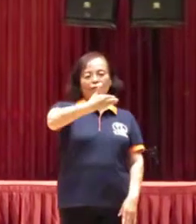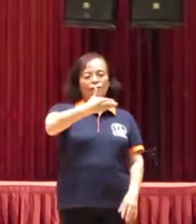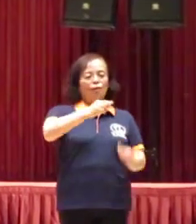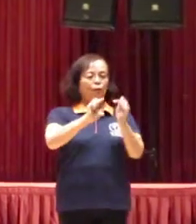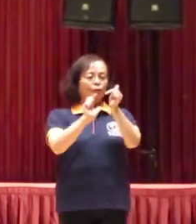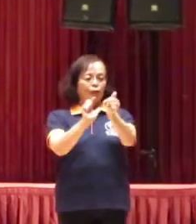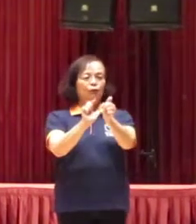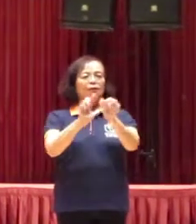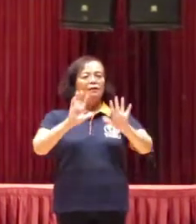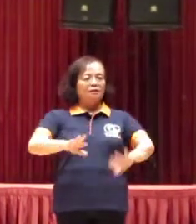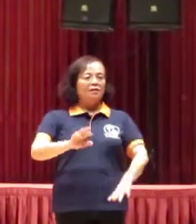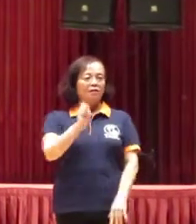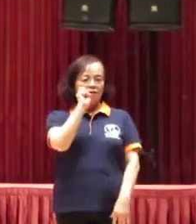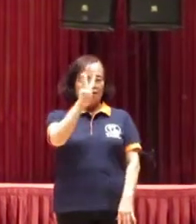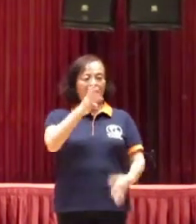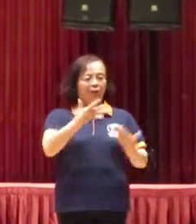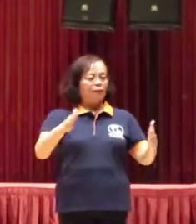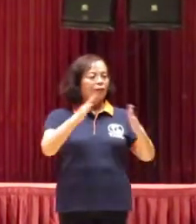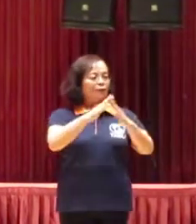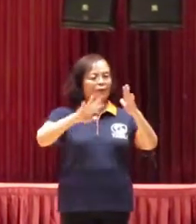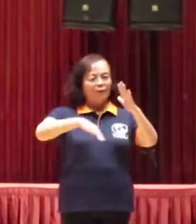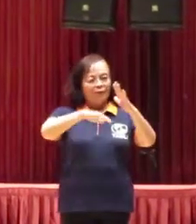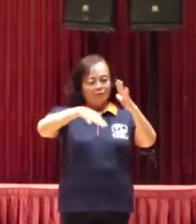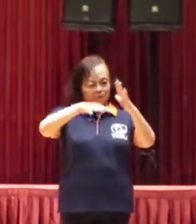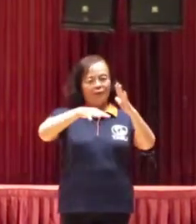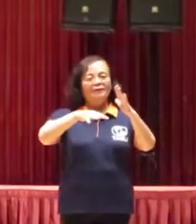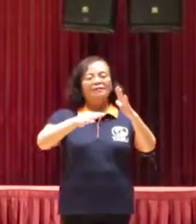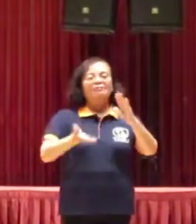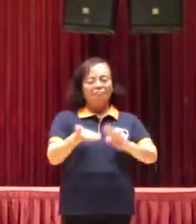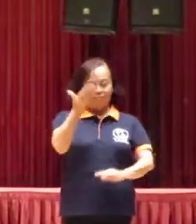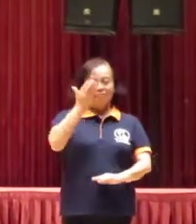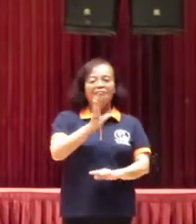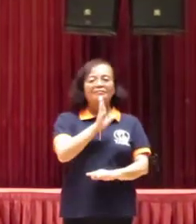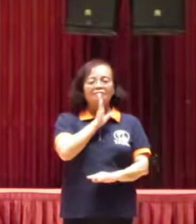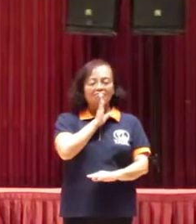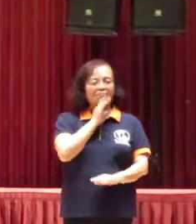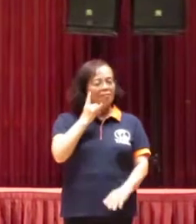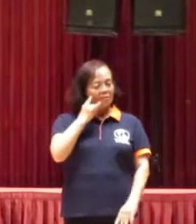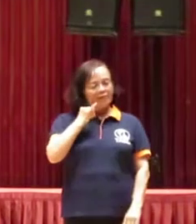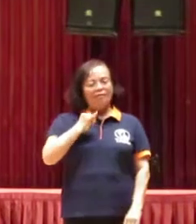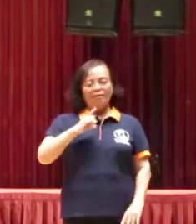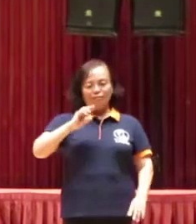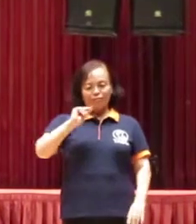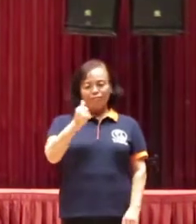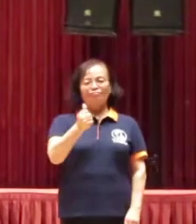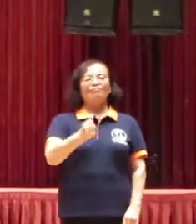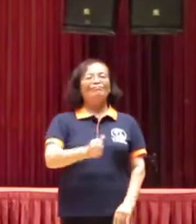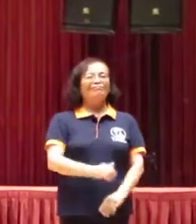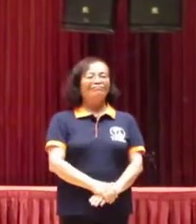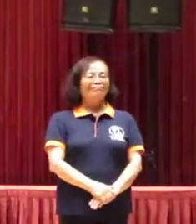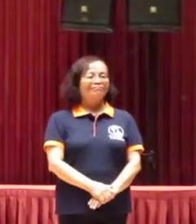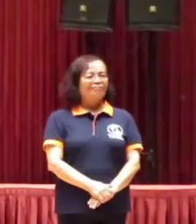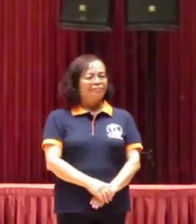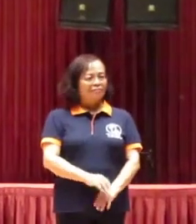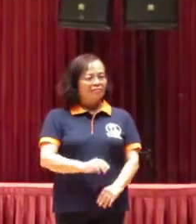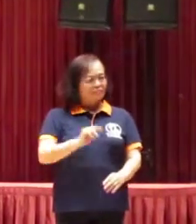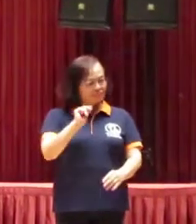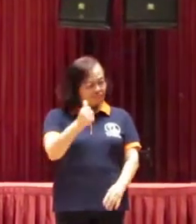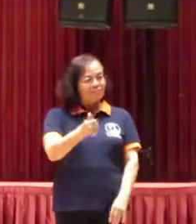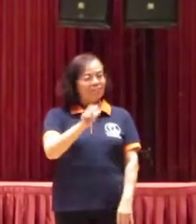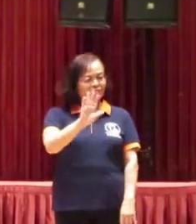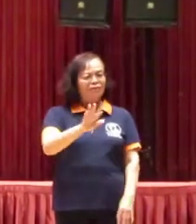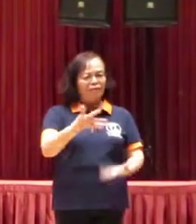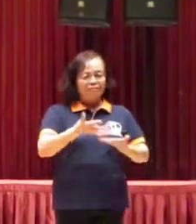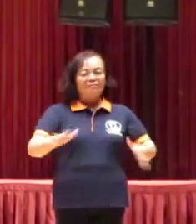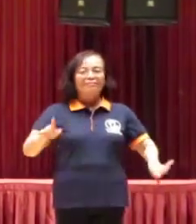有超过300多位家庭啊，尤其是有300多位妈妈呢，今天特别啊，尤其是很多出